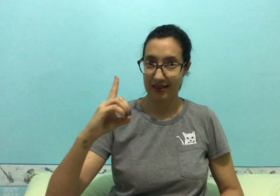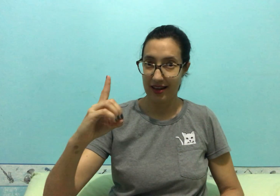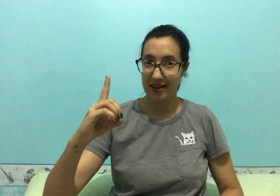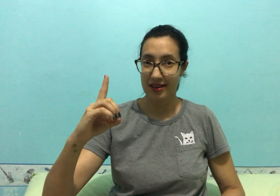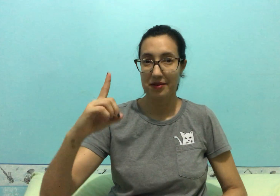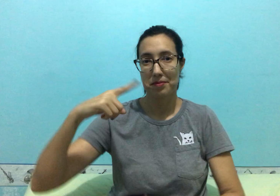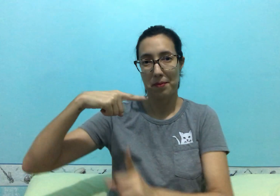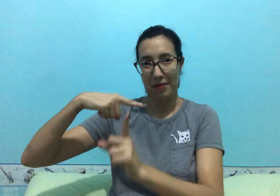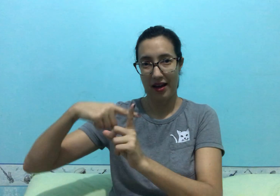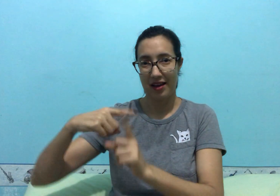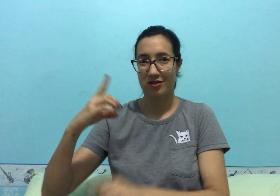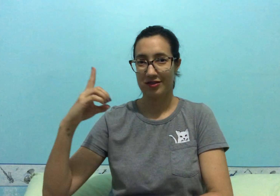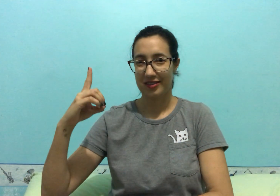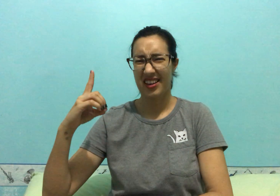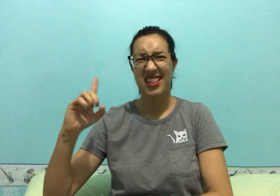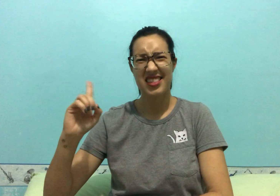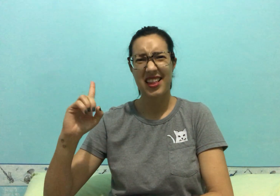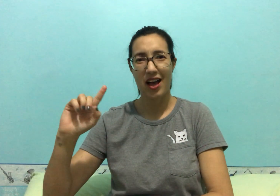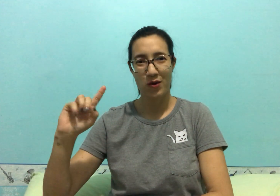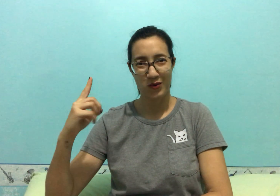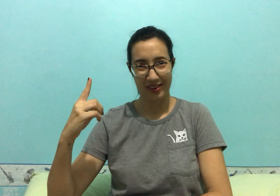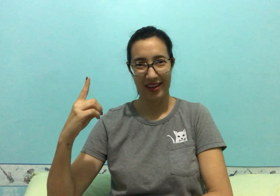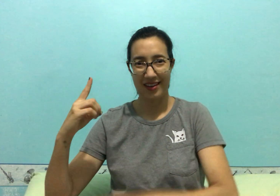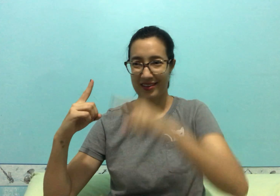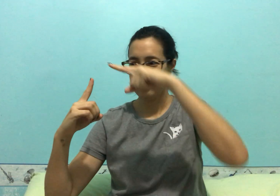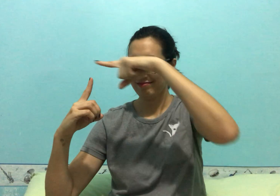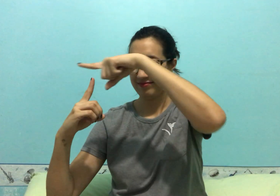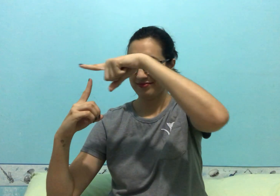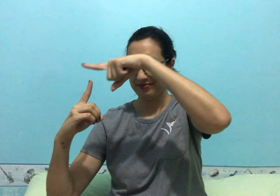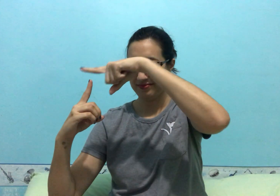ele for 1, sai aqui, se ele for 0, sai aqui. Então isso aqui vai ser